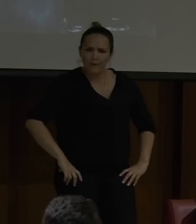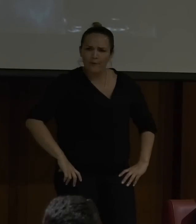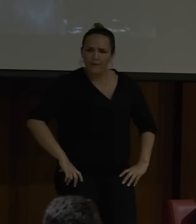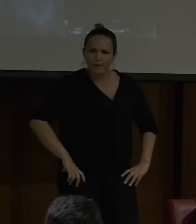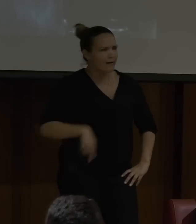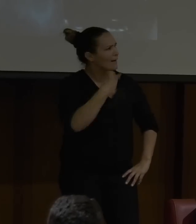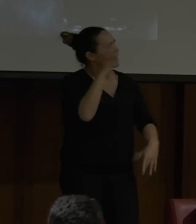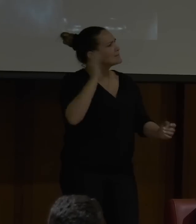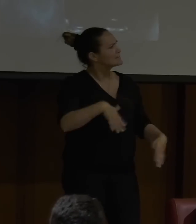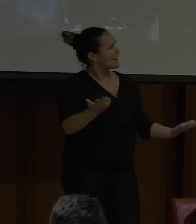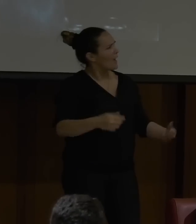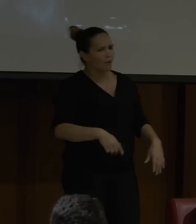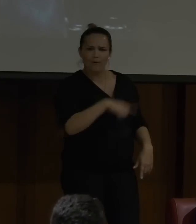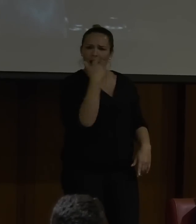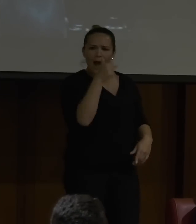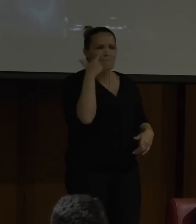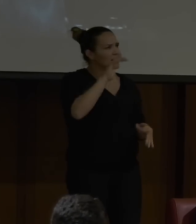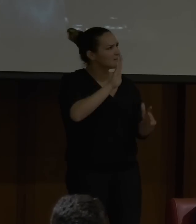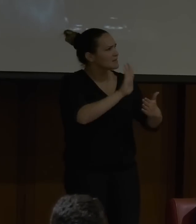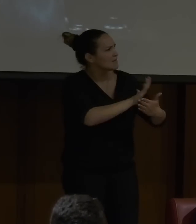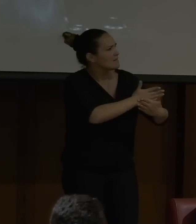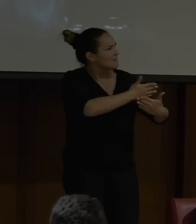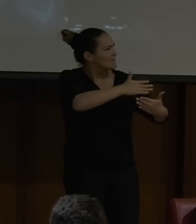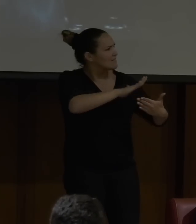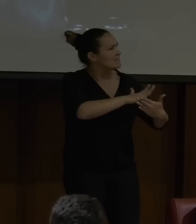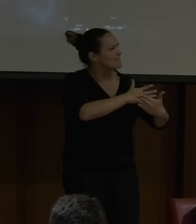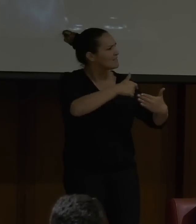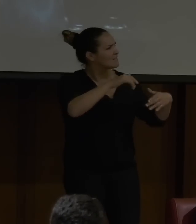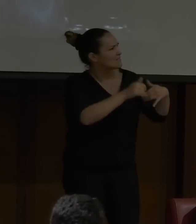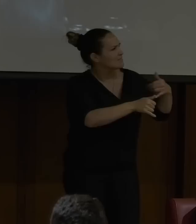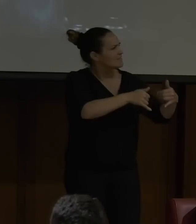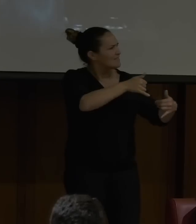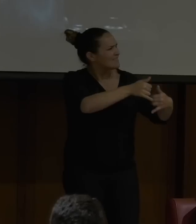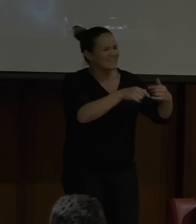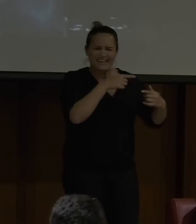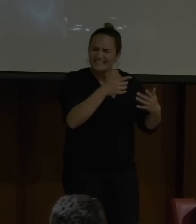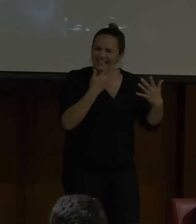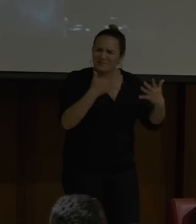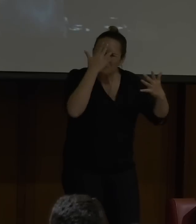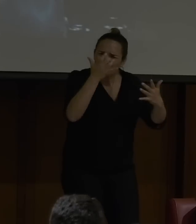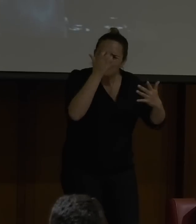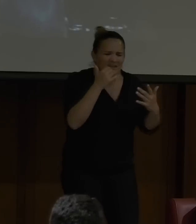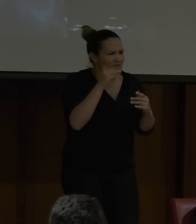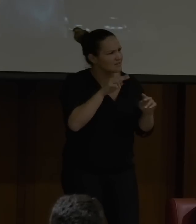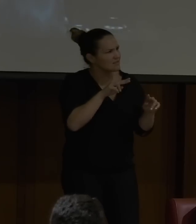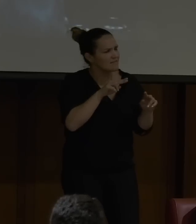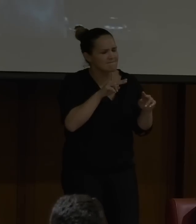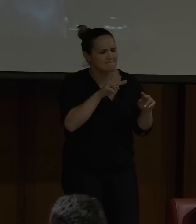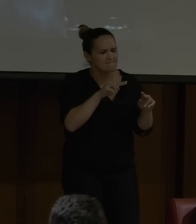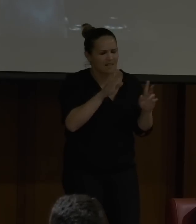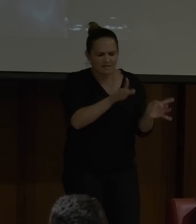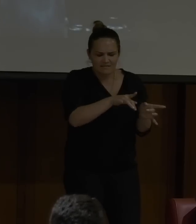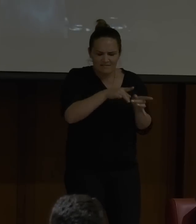tiene una armonía, lleva una música en su caminar. De ahí comenzó Leandro como a hilvanar después, cuando ya le